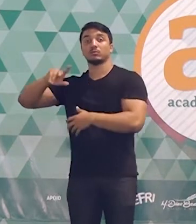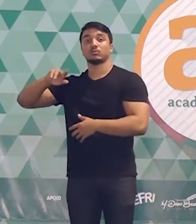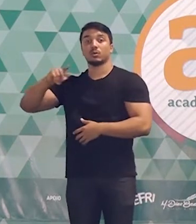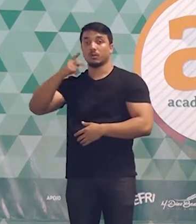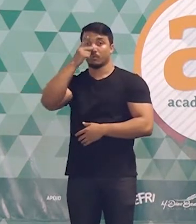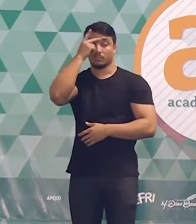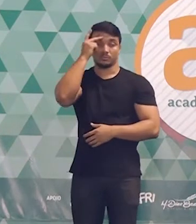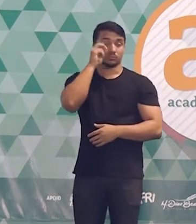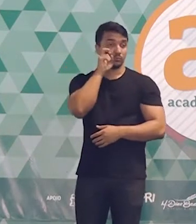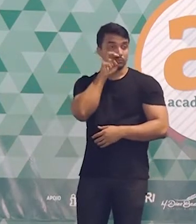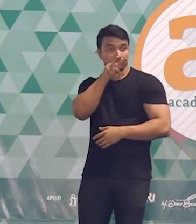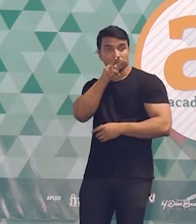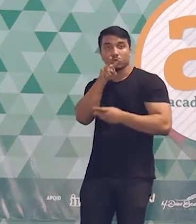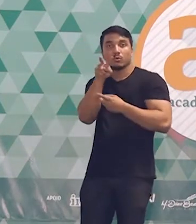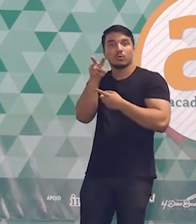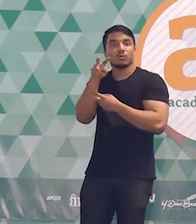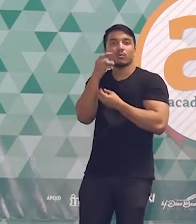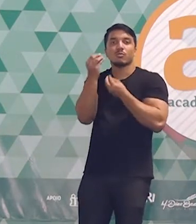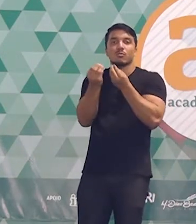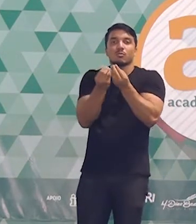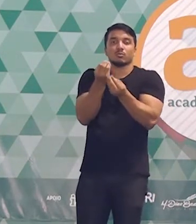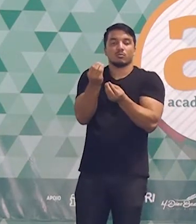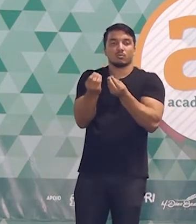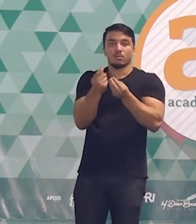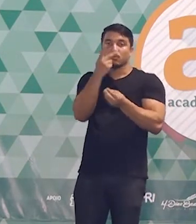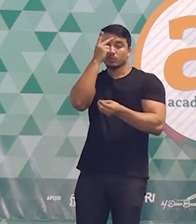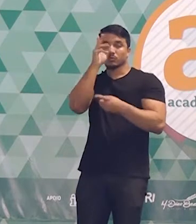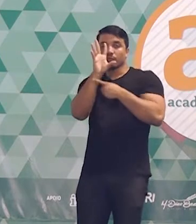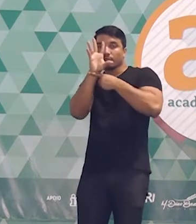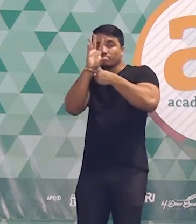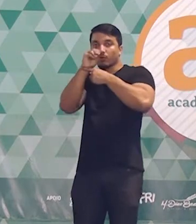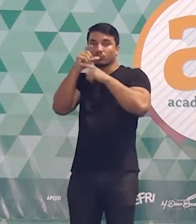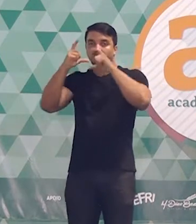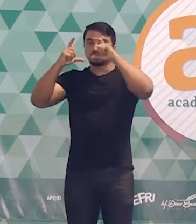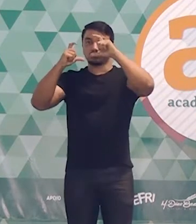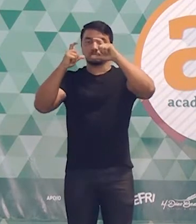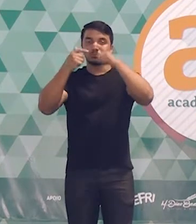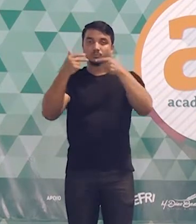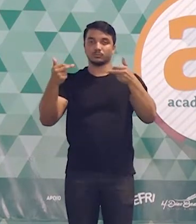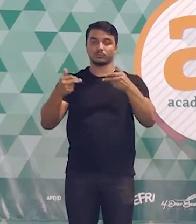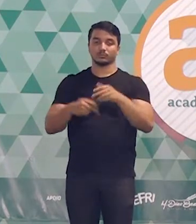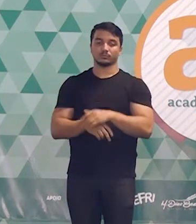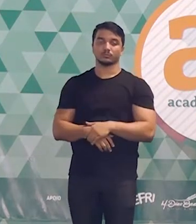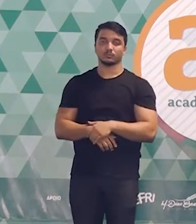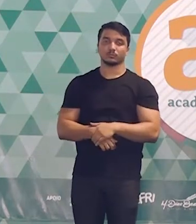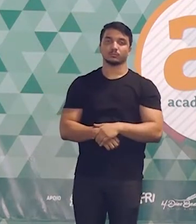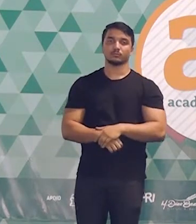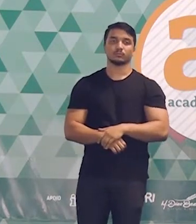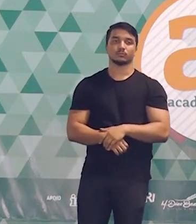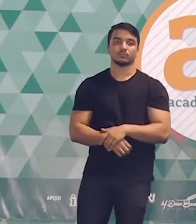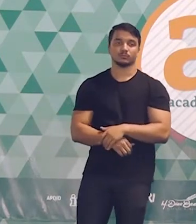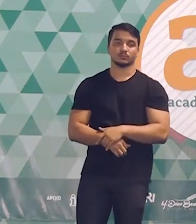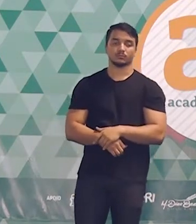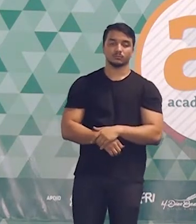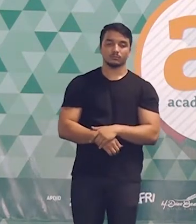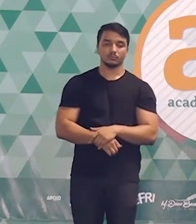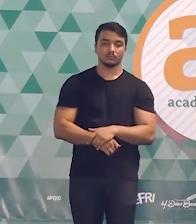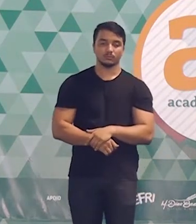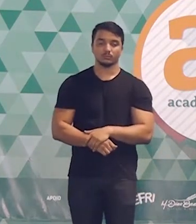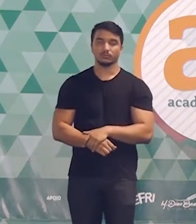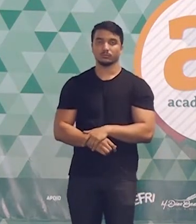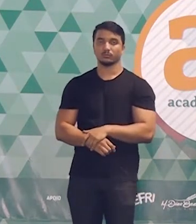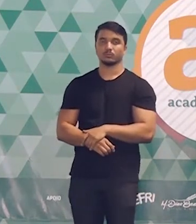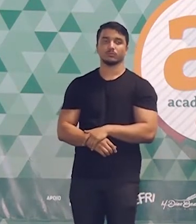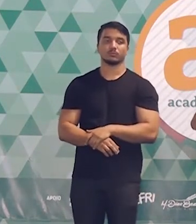é o olhar do artista, é o olhar de quem fotografa. Muito bem, então vamos aqui riscar